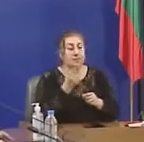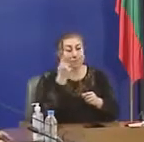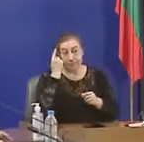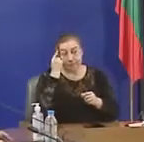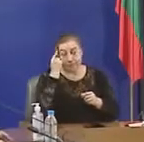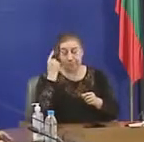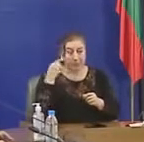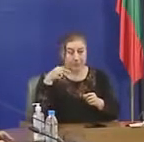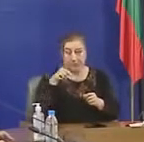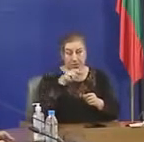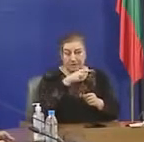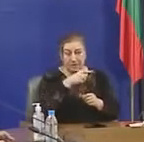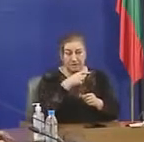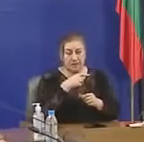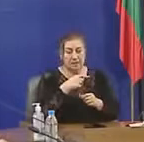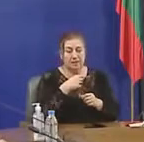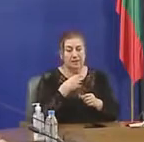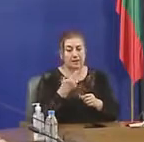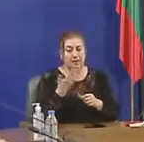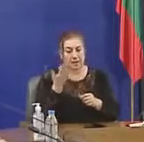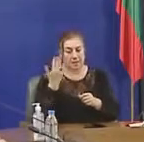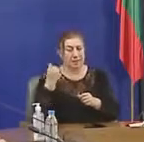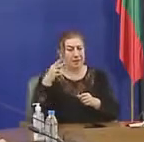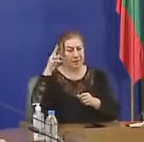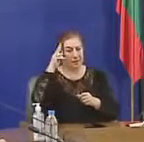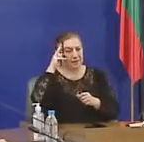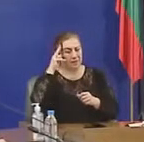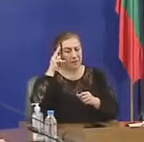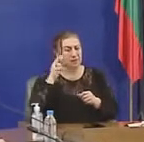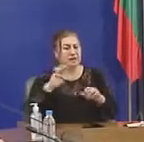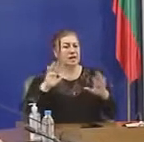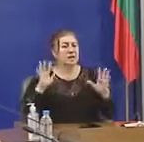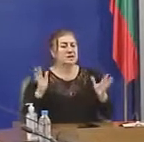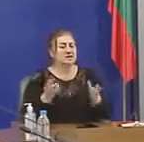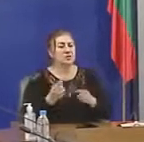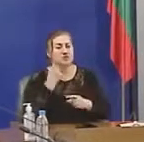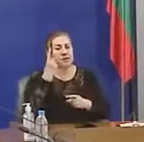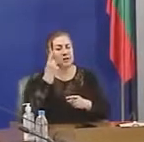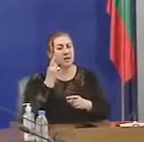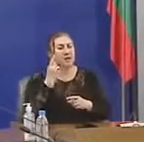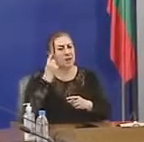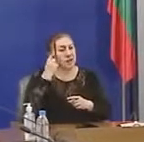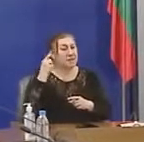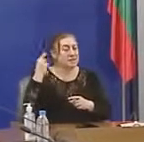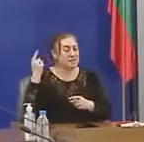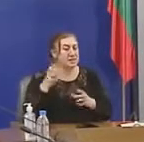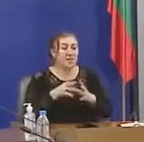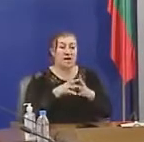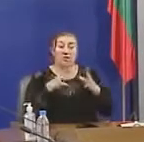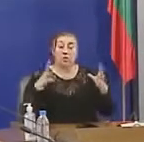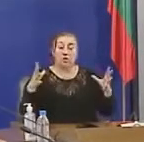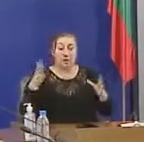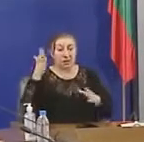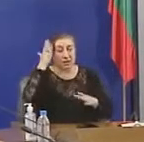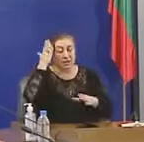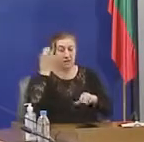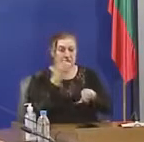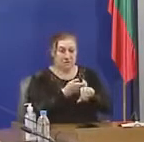знаете, че от два дена тръгна една инициатива в големите държавни софийски болници, вчера вече и във Варна и в